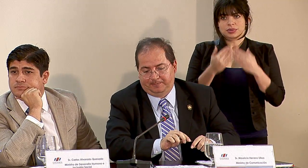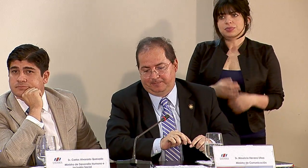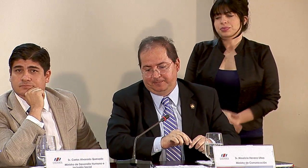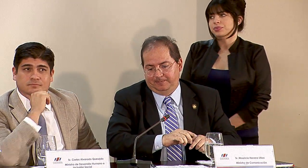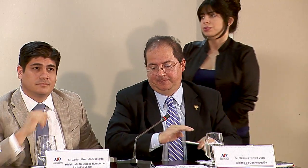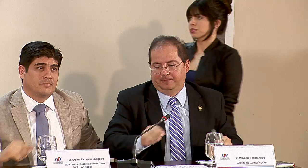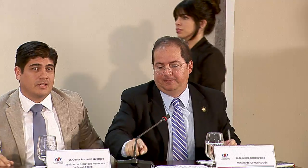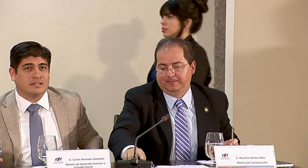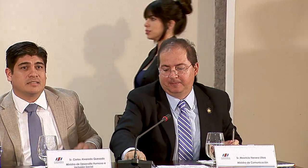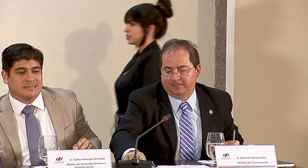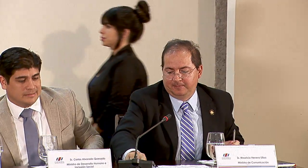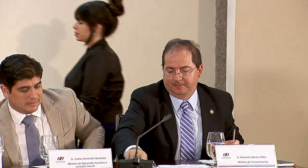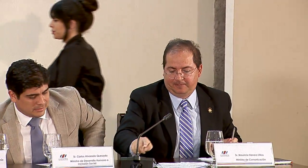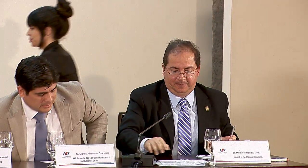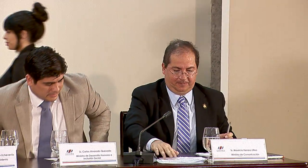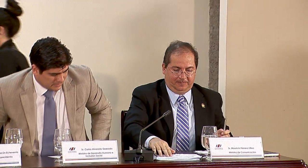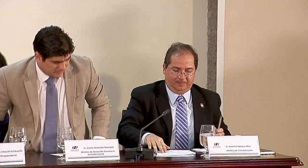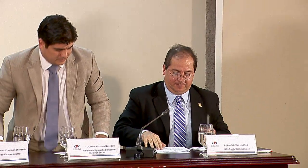gracias gracias